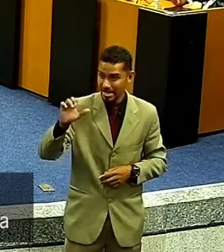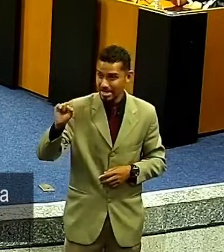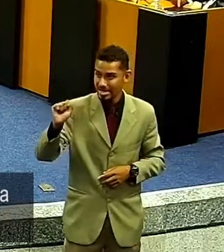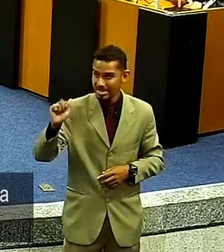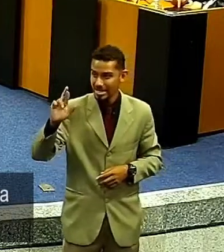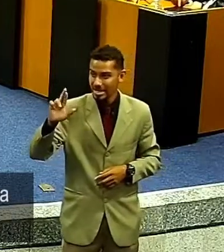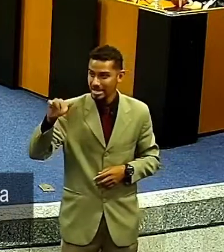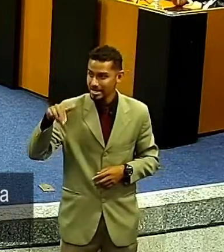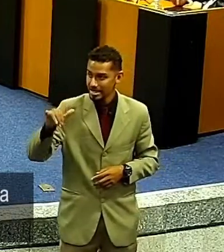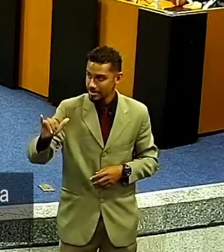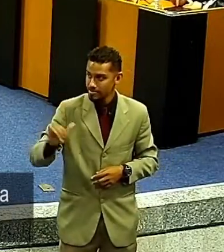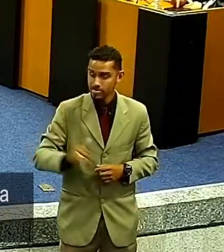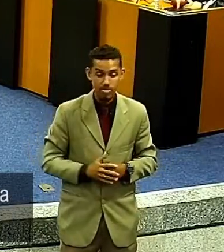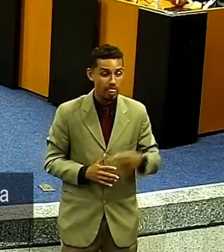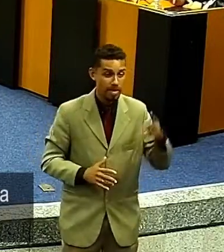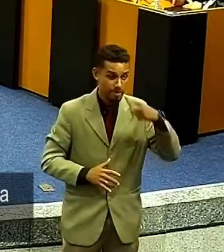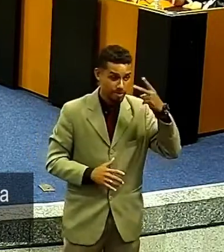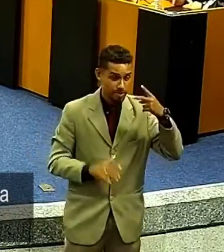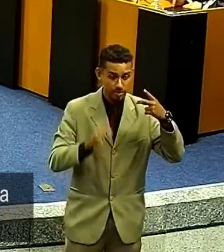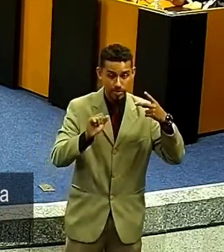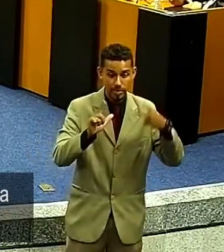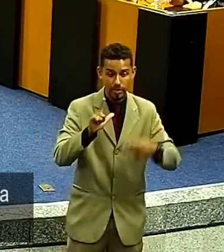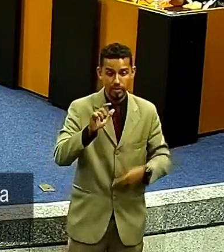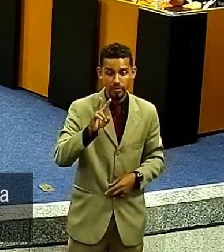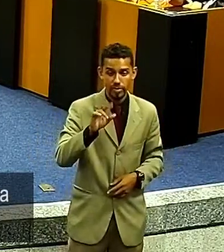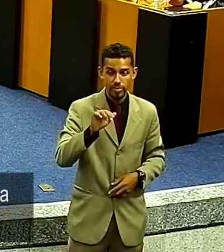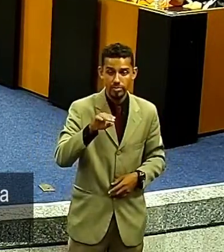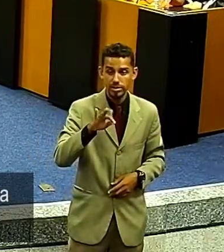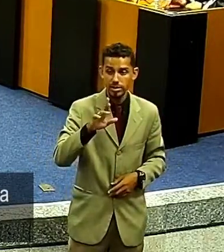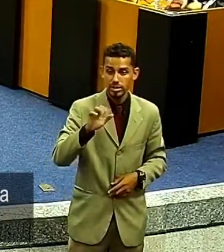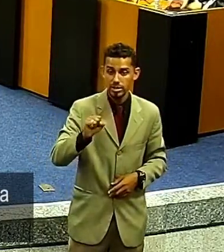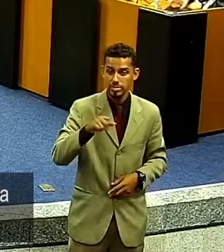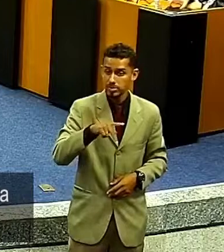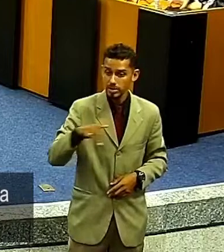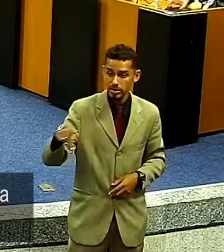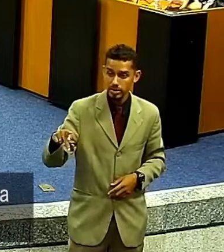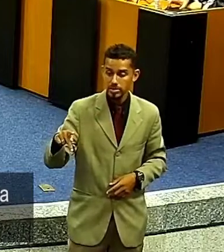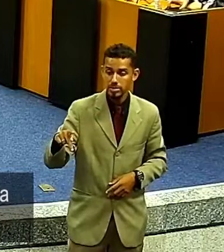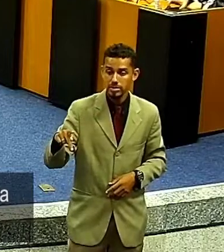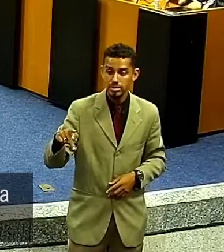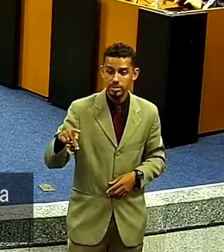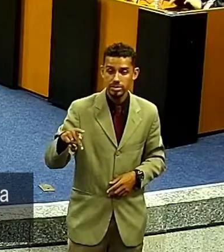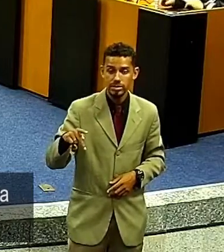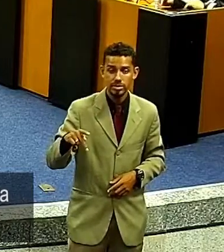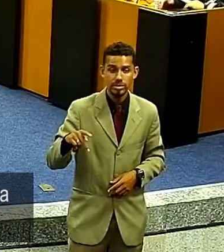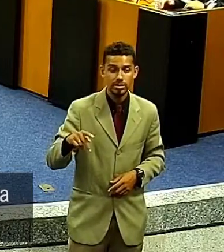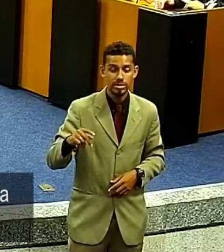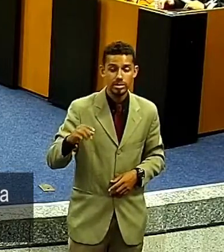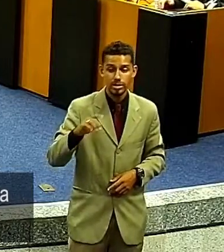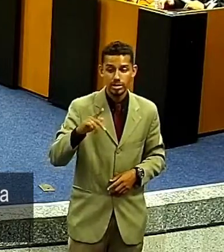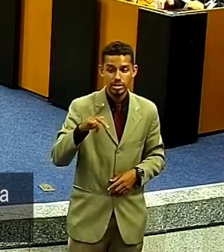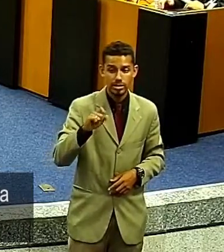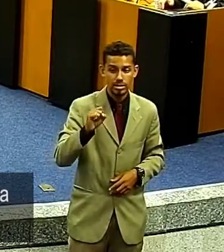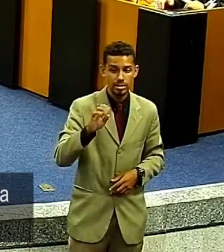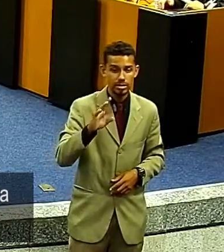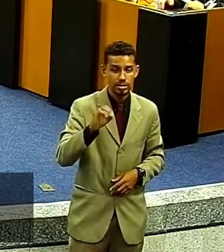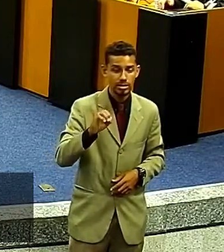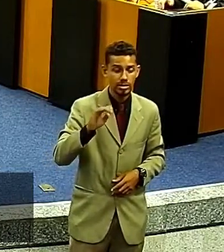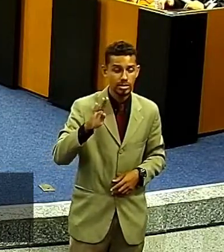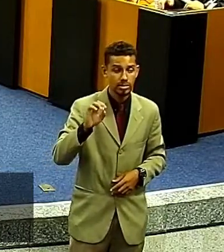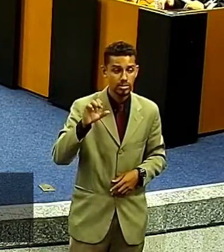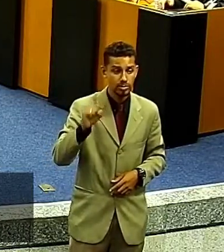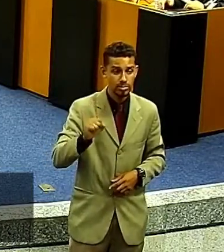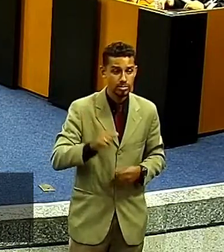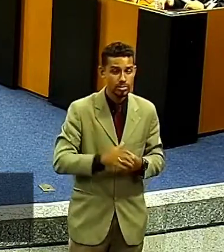sarnei do vereador valmire Alves presidente da Câmara de minha querida pastos B do